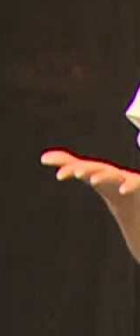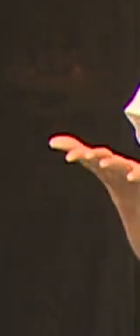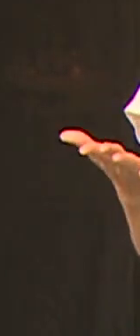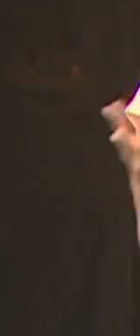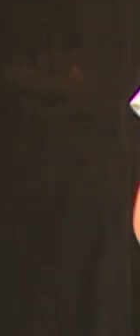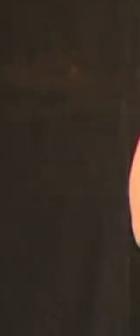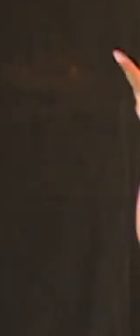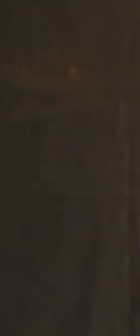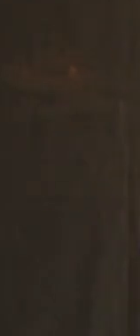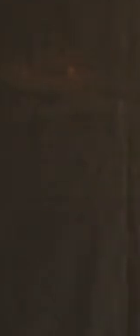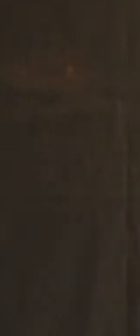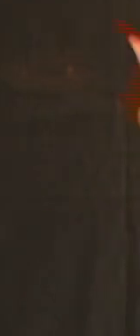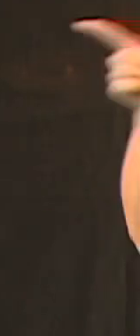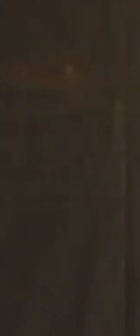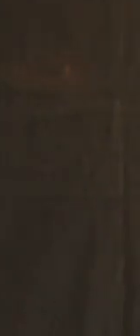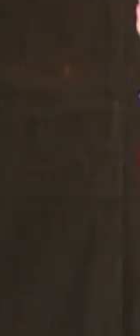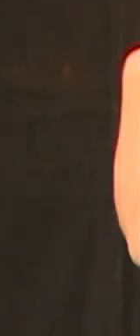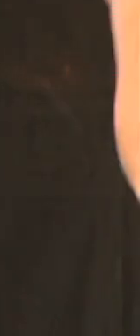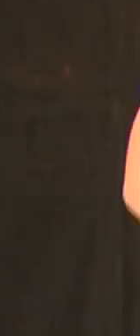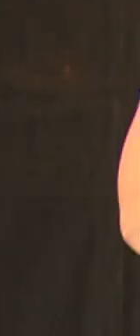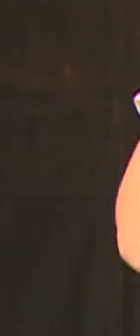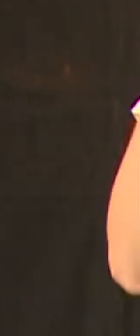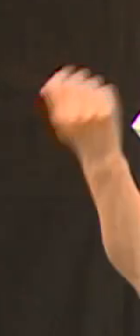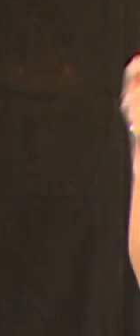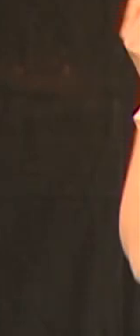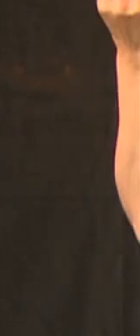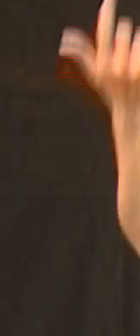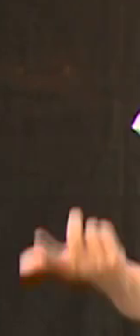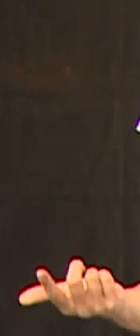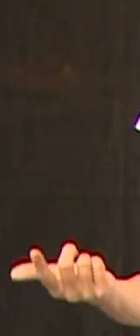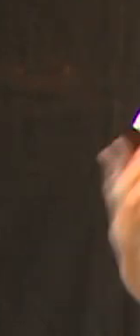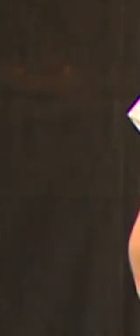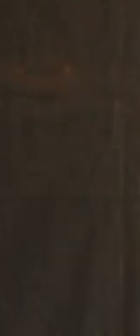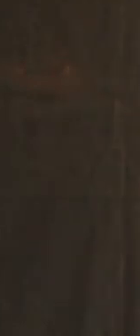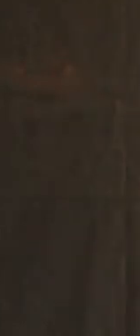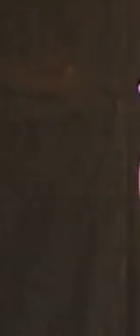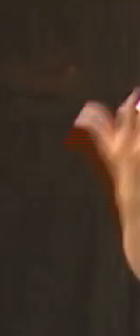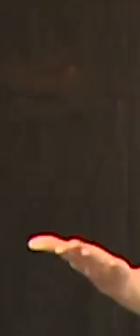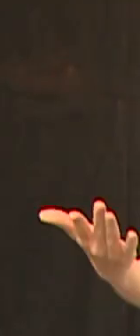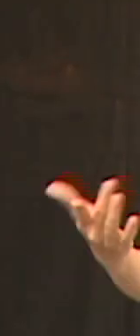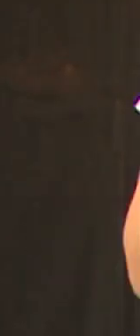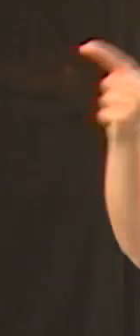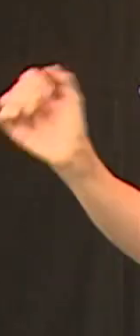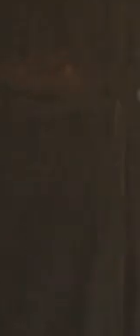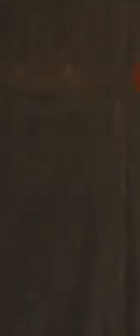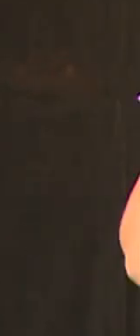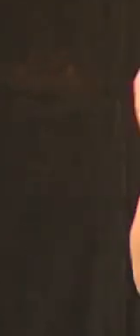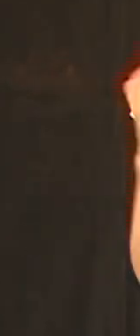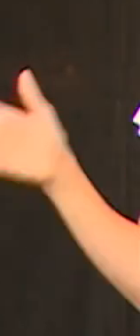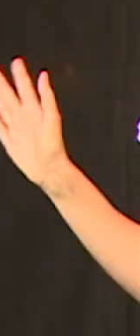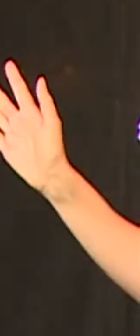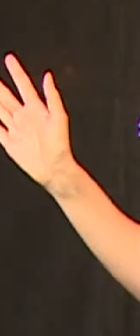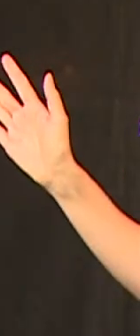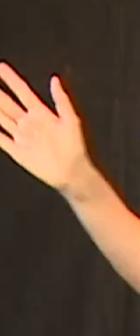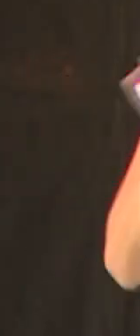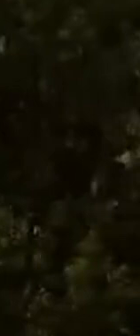toe blijven kijken. Gaat ons allemaal de kop kosten. Want we gaan elkaar op een gegeven moment niet meer leuk vinden. En daar kan ik gewoon niet tegen.